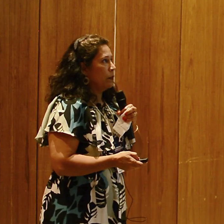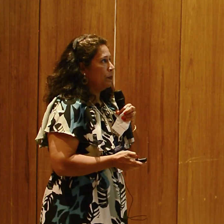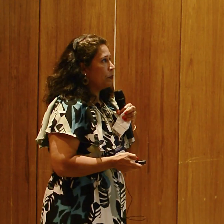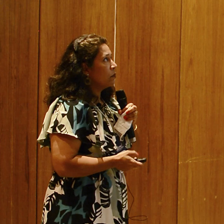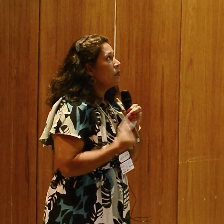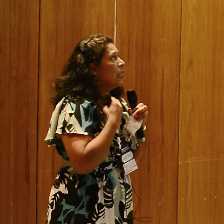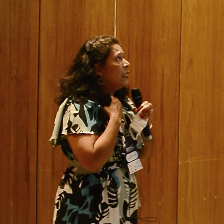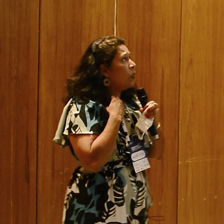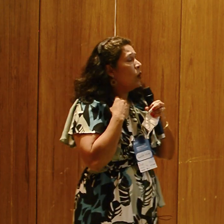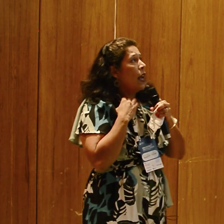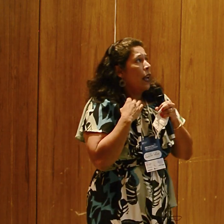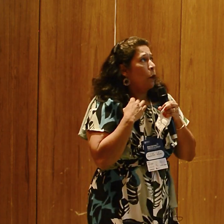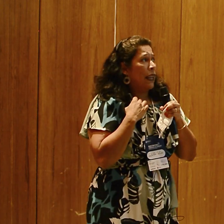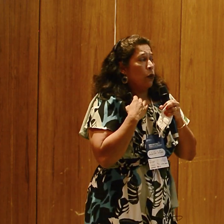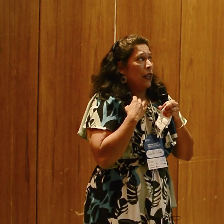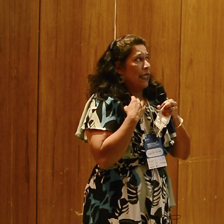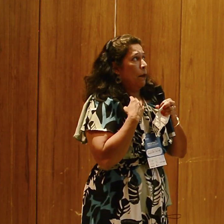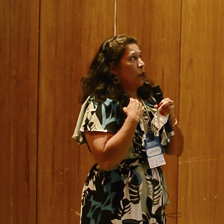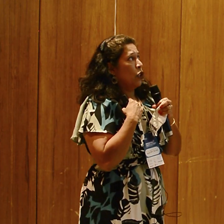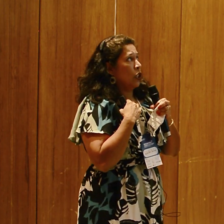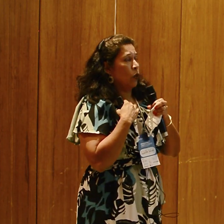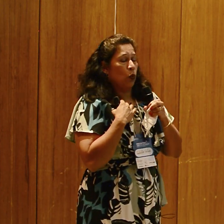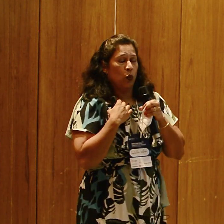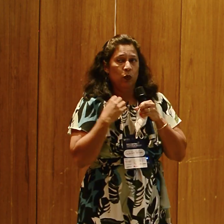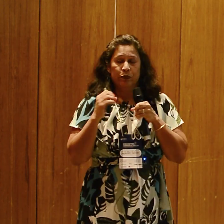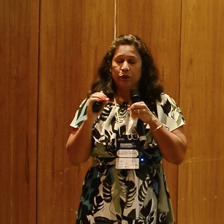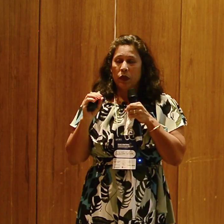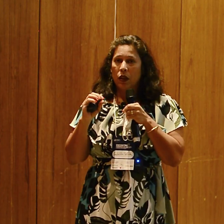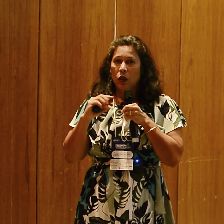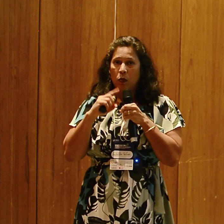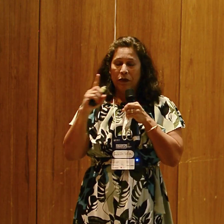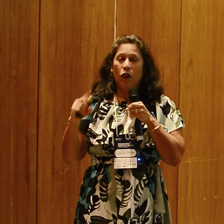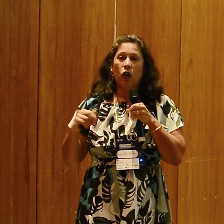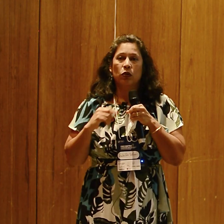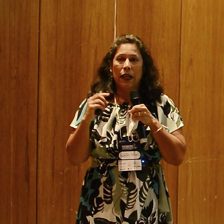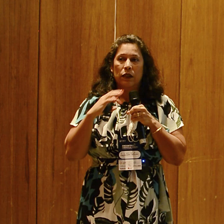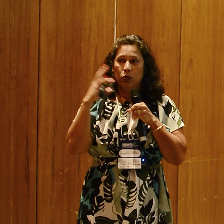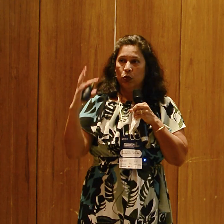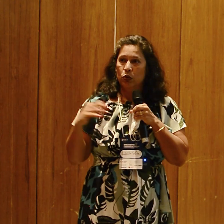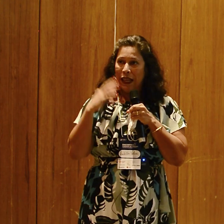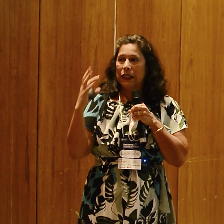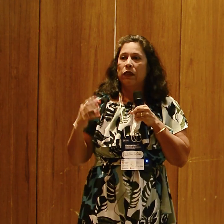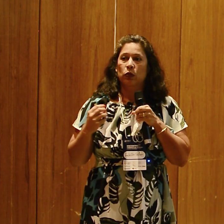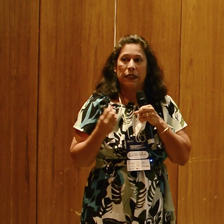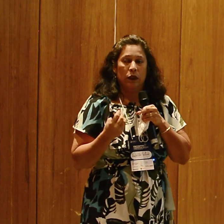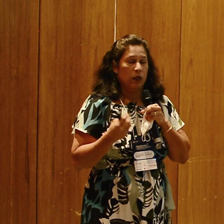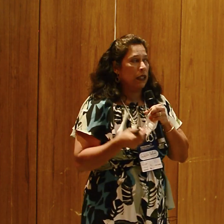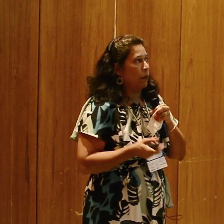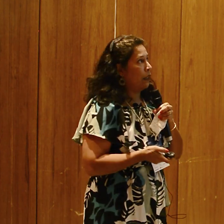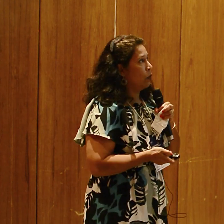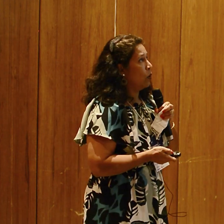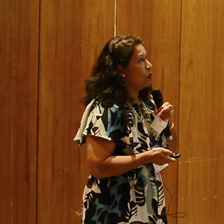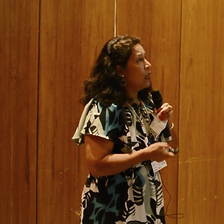dispositivo. Então, eu peguei um exemplo que tinha uma foto, né, do que estava acontecendo